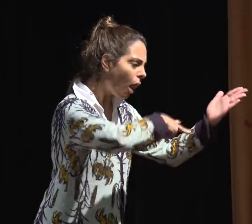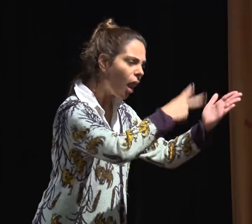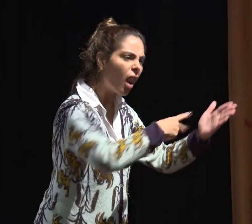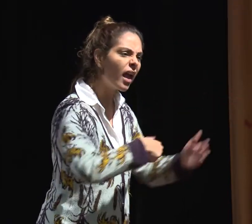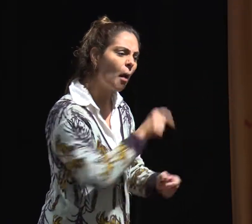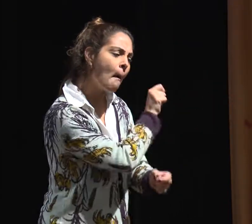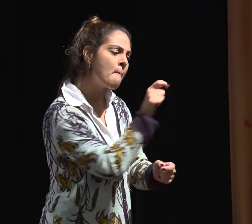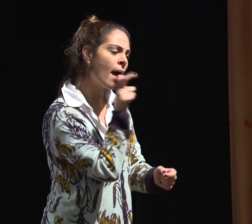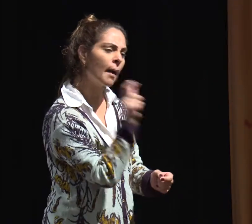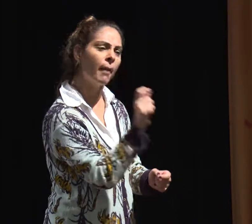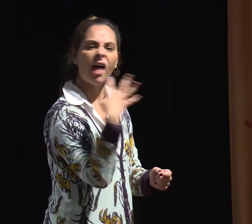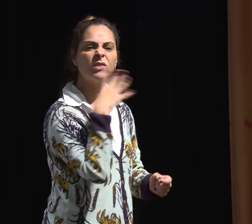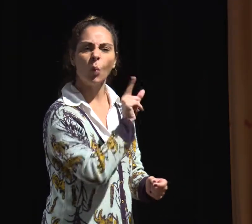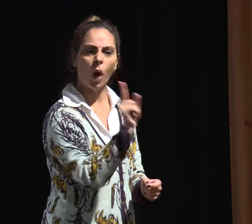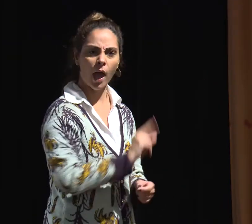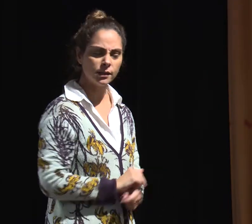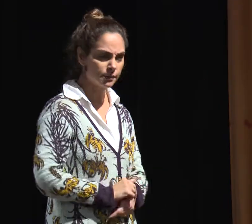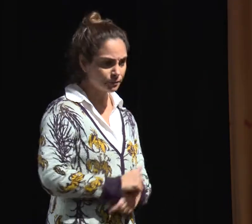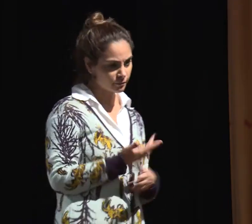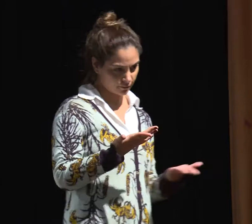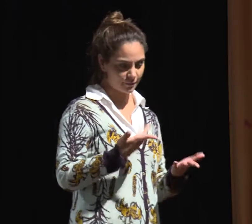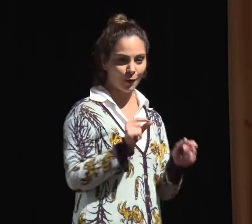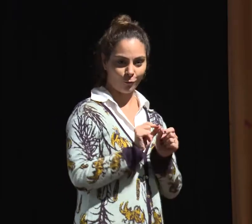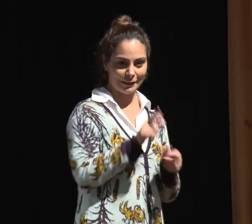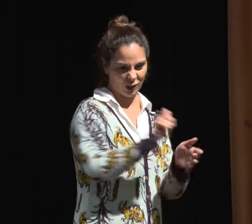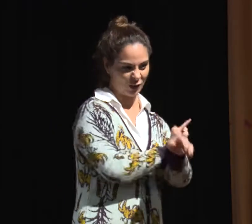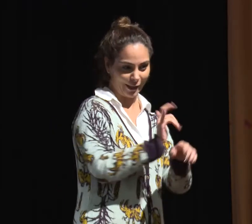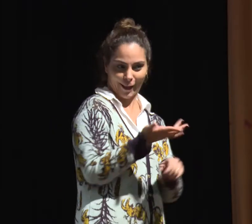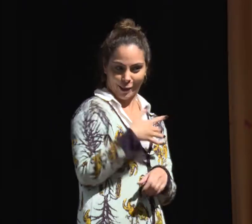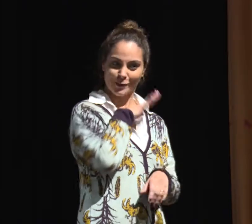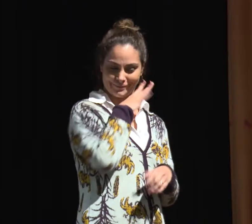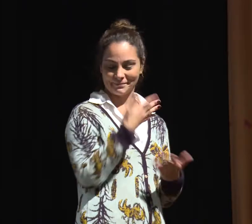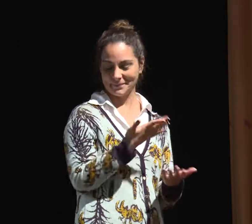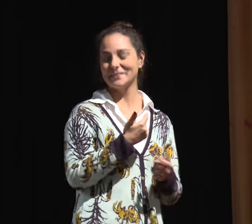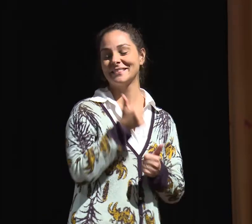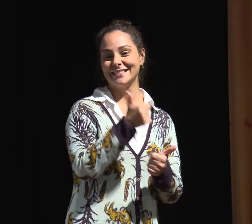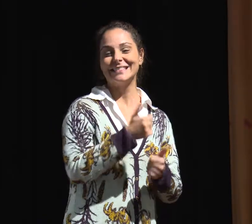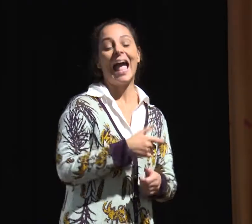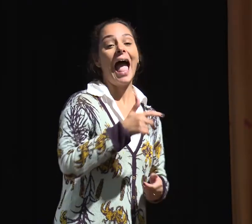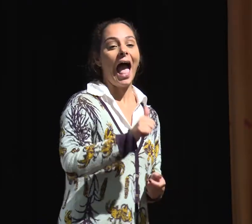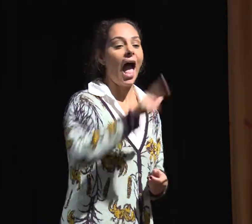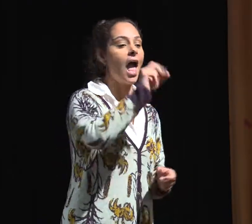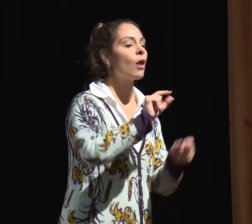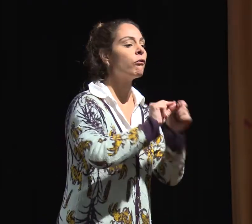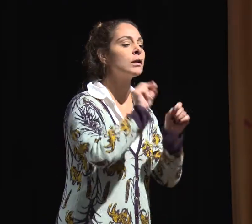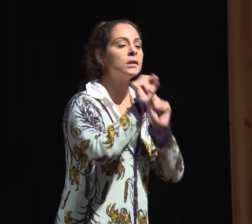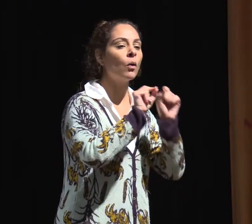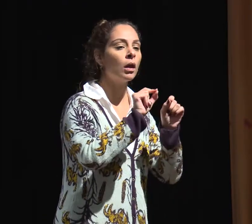alunos lessem. Aí as palavras que eles não conheciam, né? Por exemplo, vou fazer qual era a estratégia que eu usava. O que o